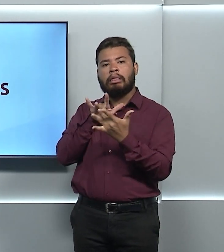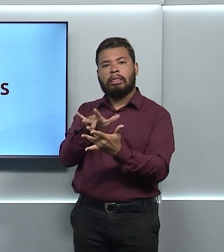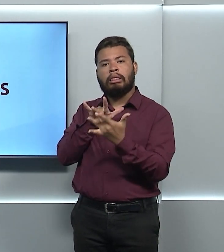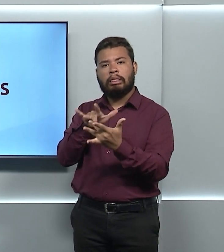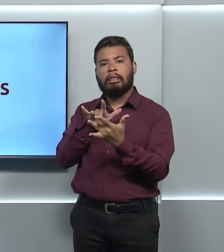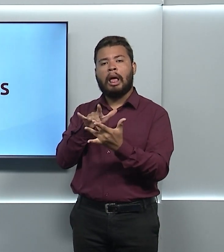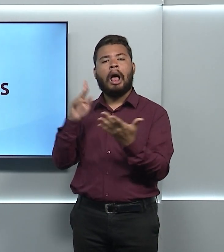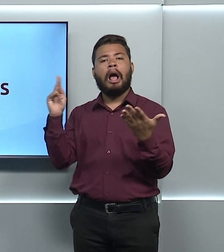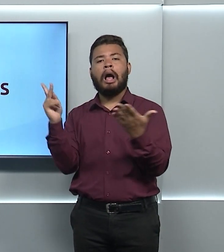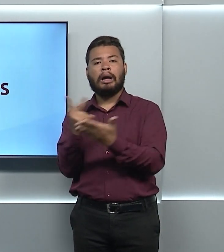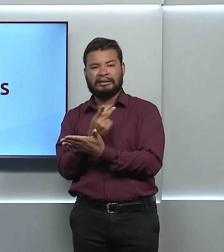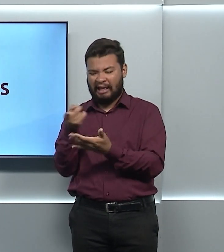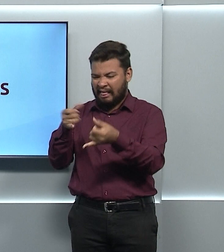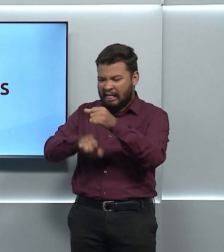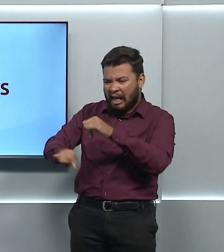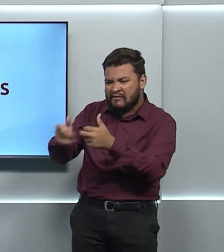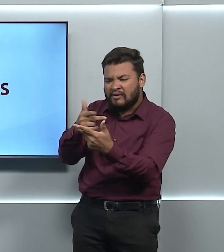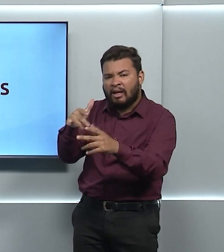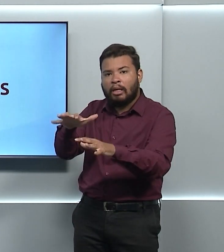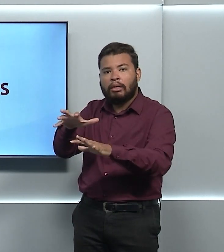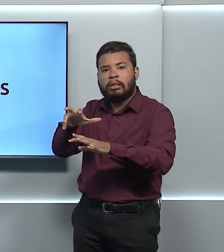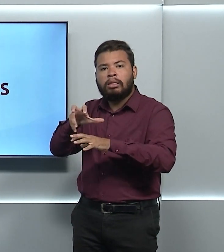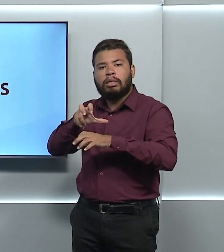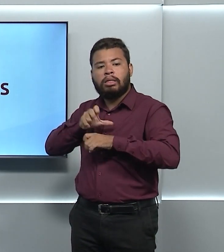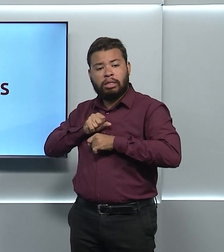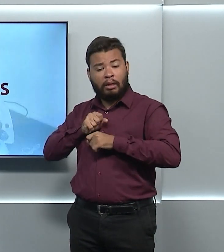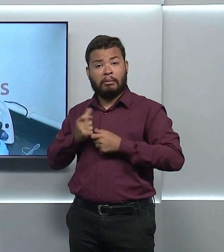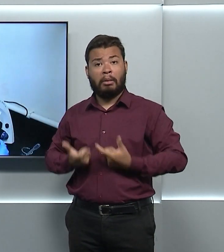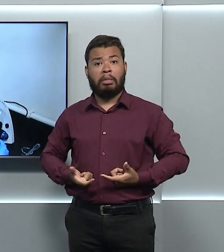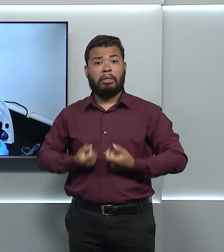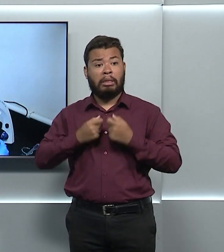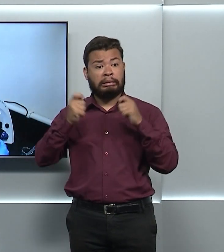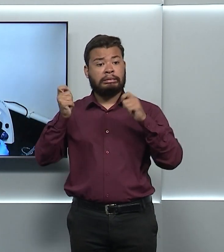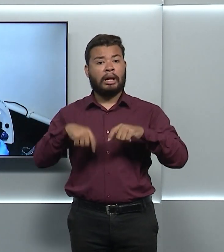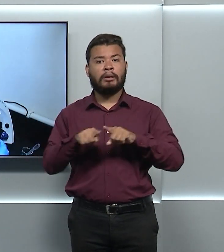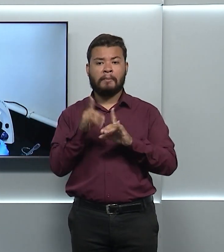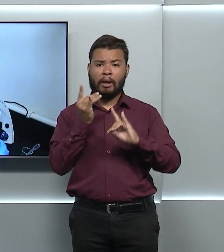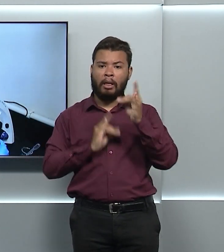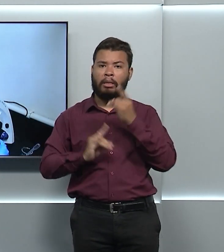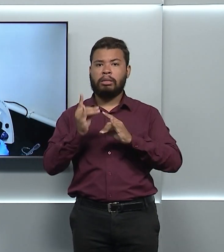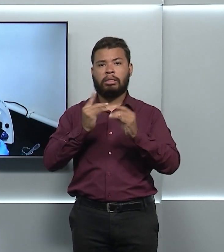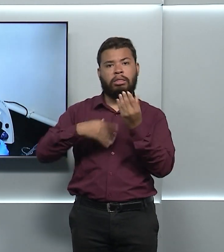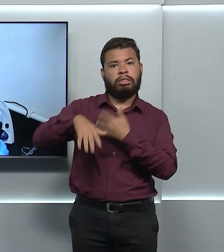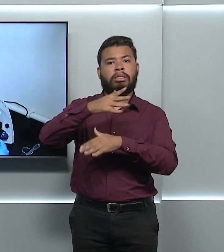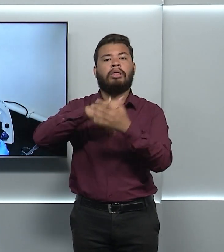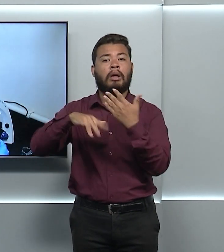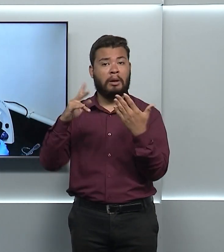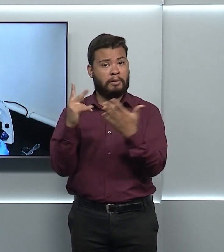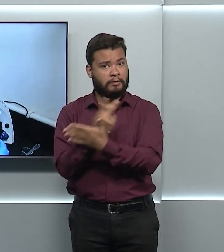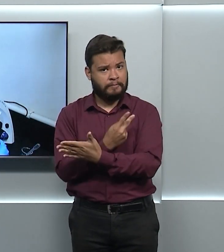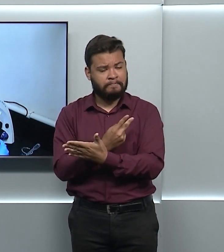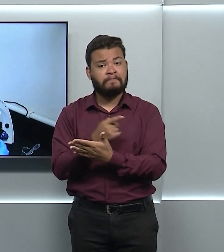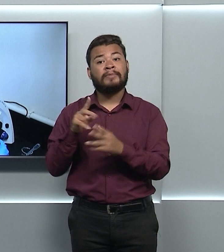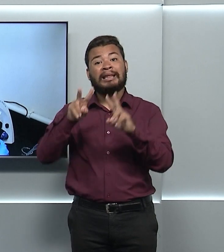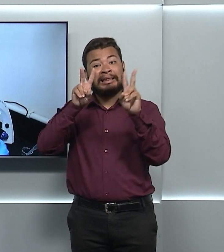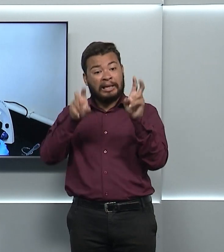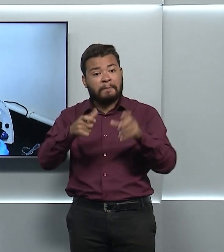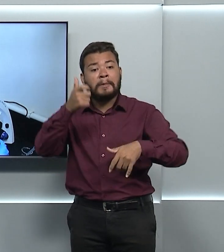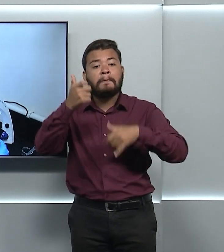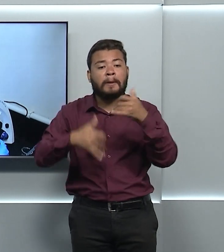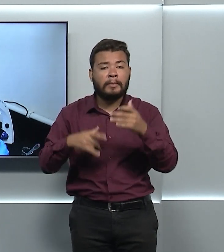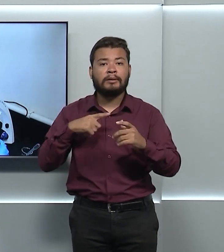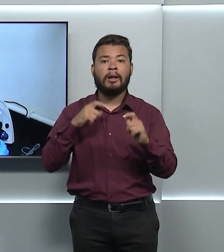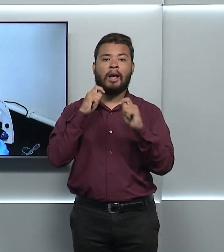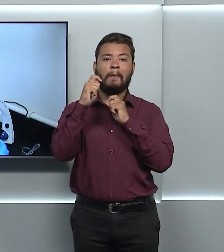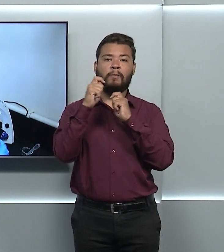desses agentes químicos podem causar câncer e também desregular hormônios. E a gente vai falar mais sobre esse assunto em uma reportagem que traz uma